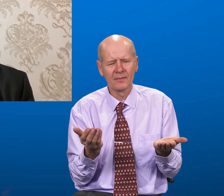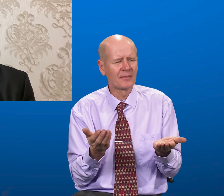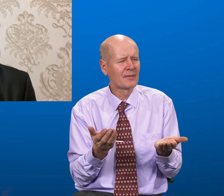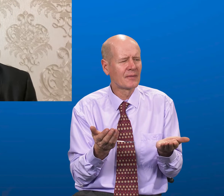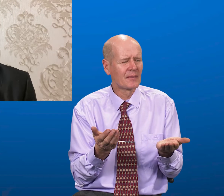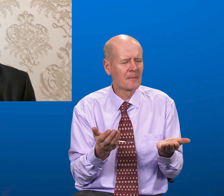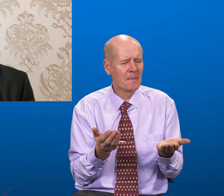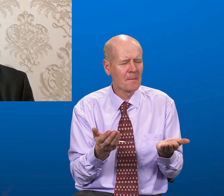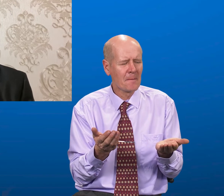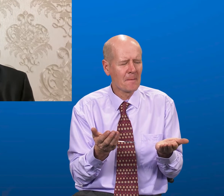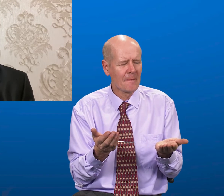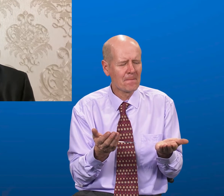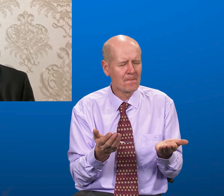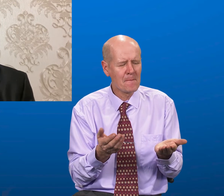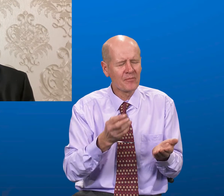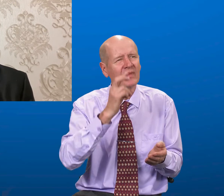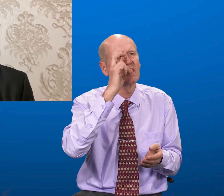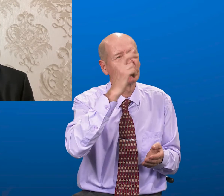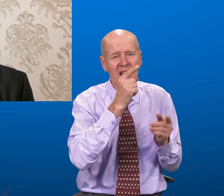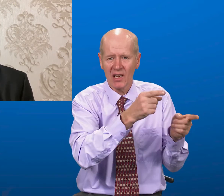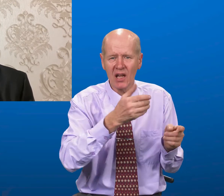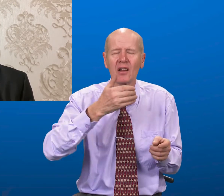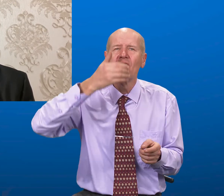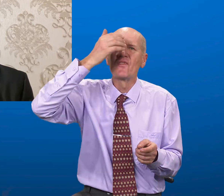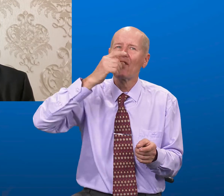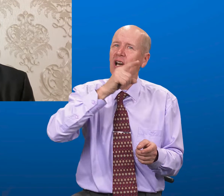требовать не лаять. Почему?